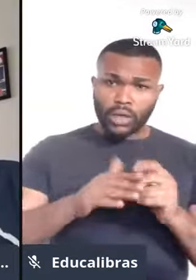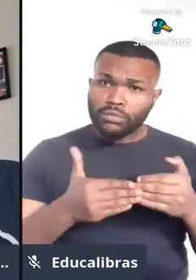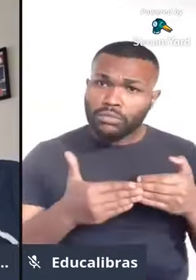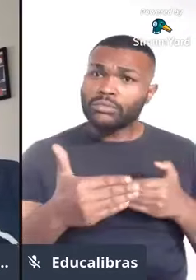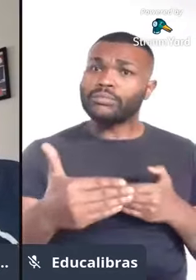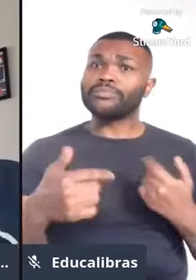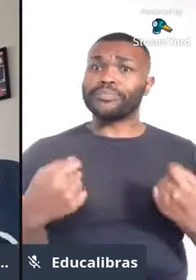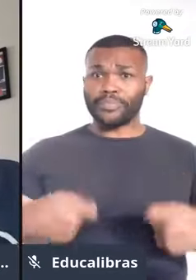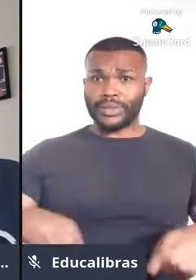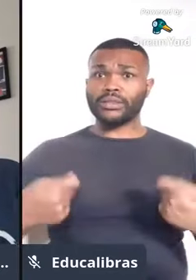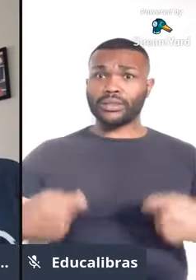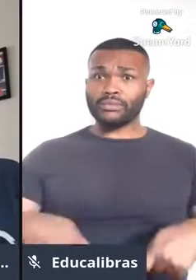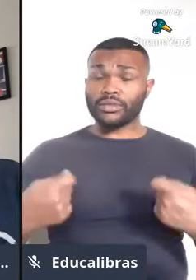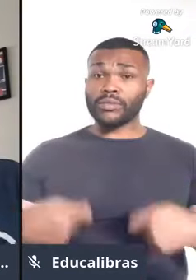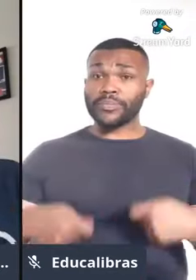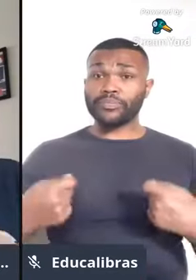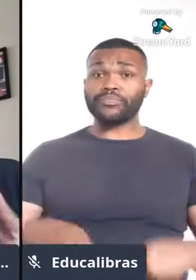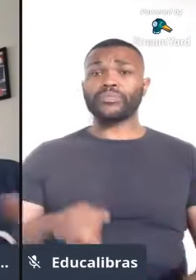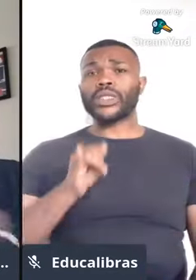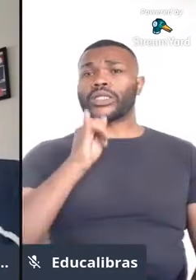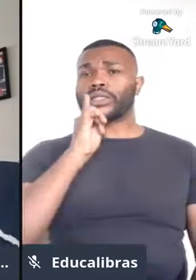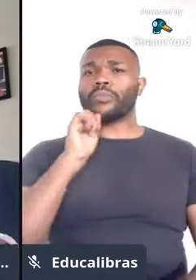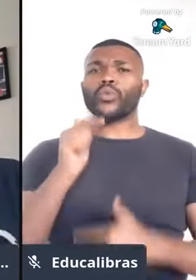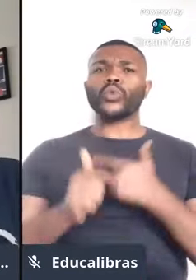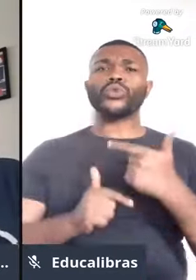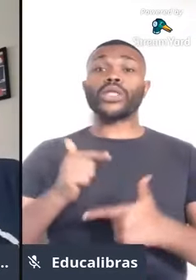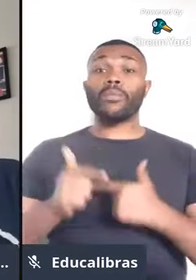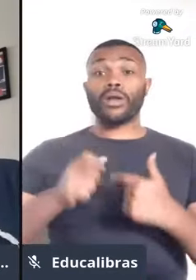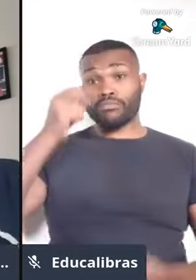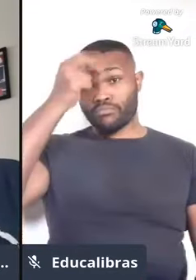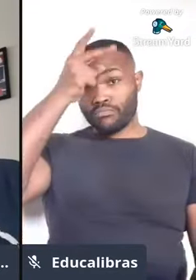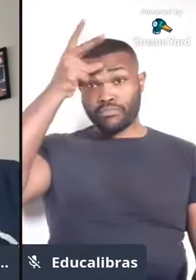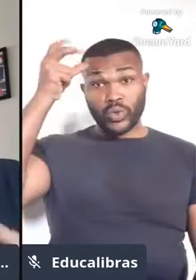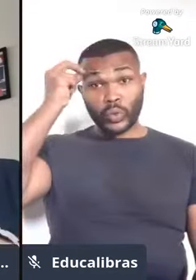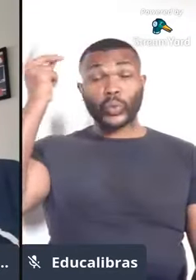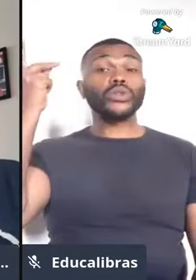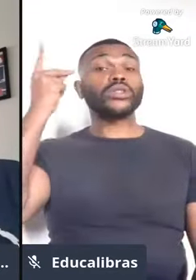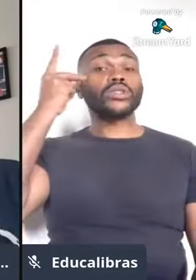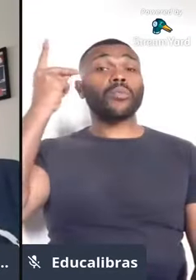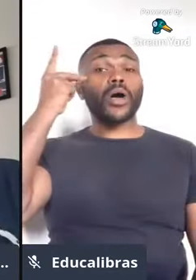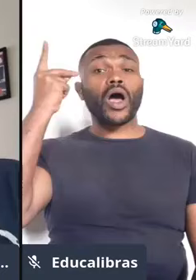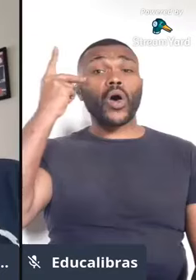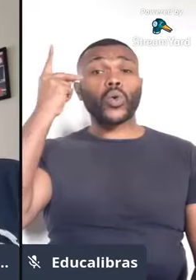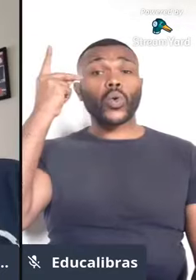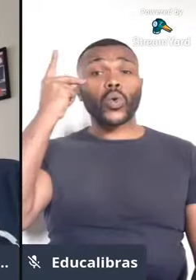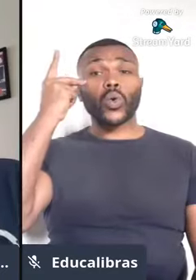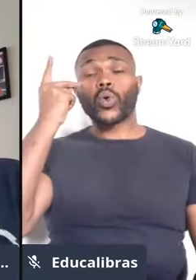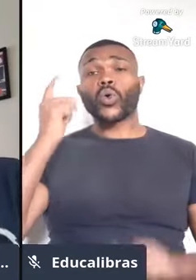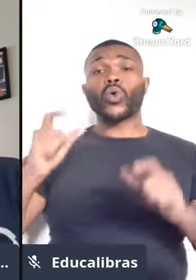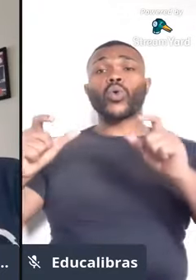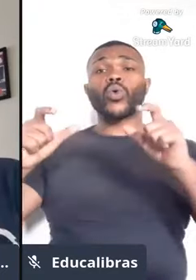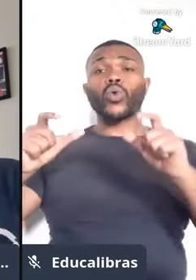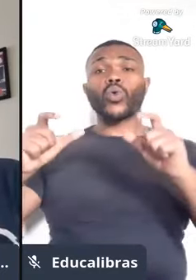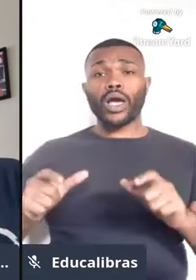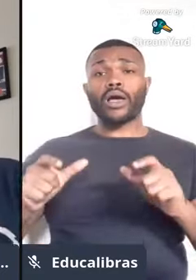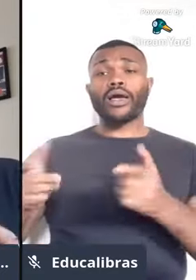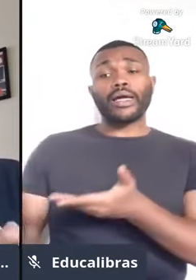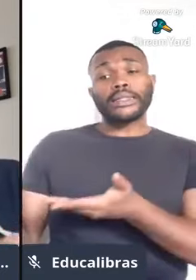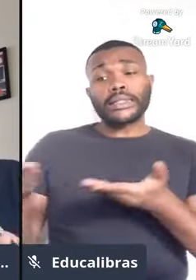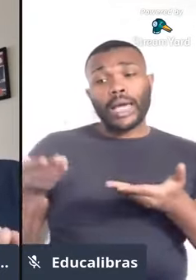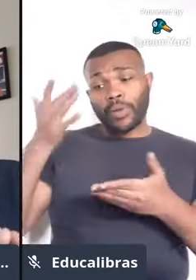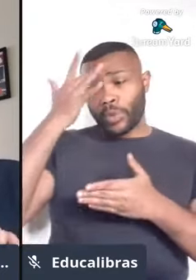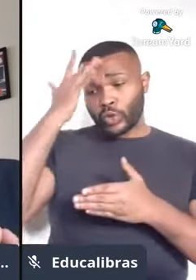exemplo, lá o trabalho que está sendo feito pela Prefeitura de São Paulo, lá na unidade específica de acolhida de pessoas de rua que